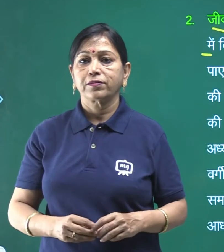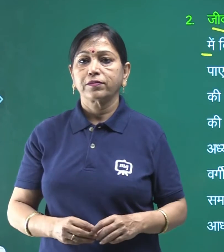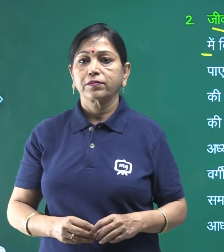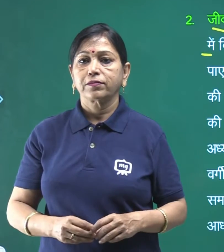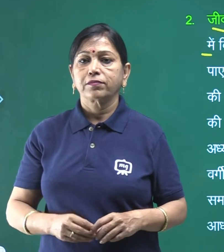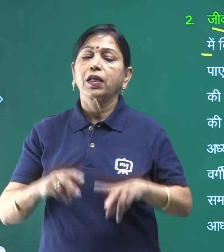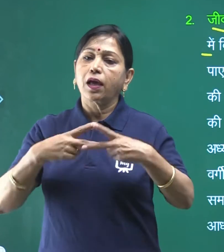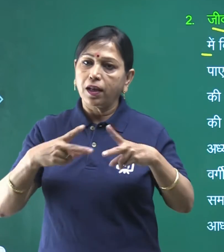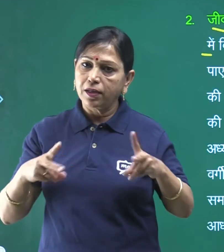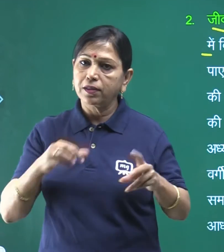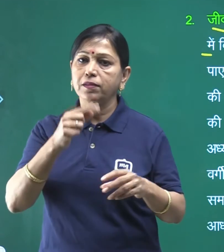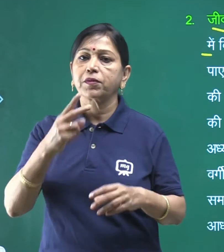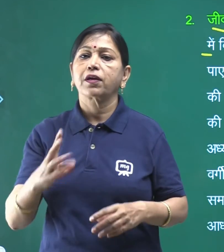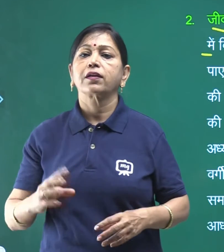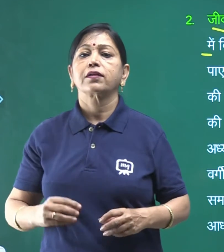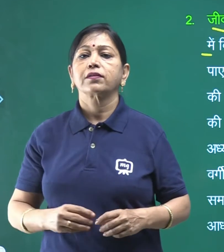विभिन्न प्रकार के